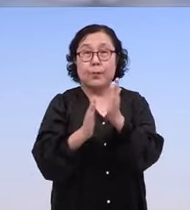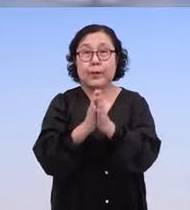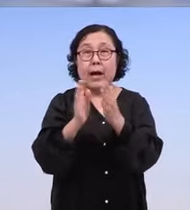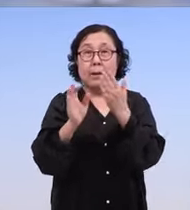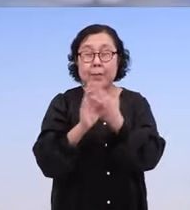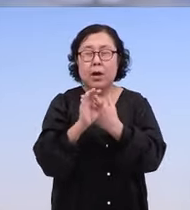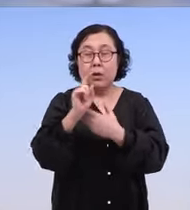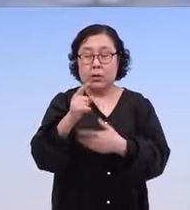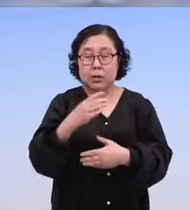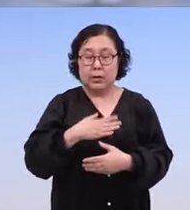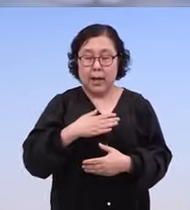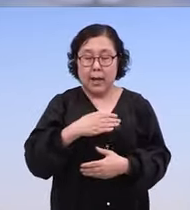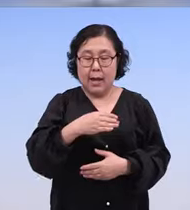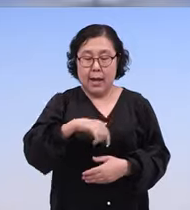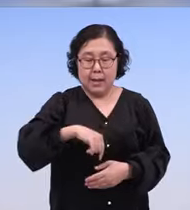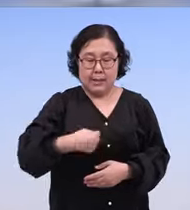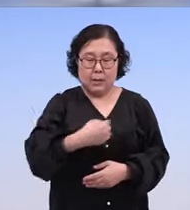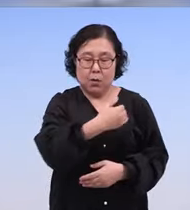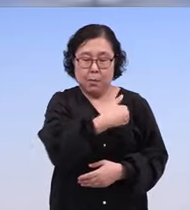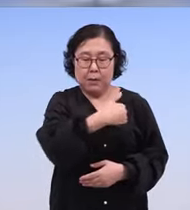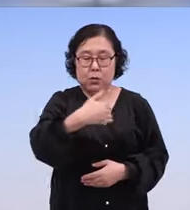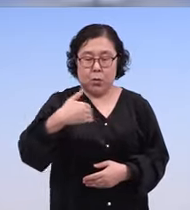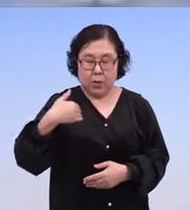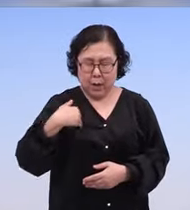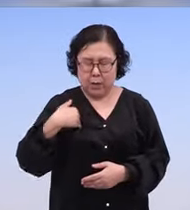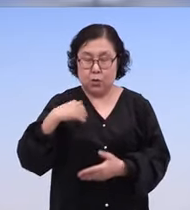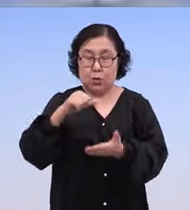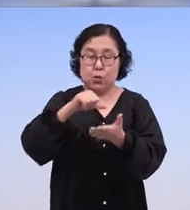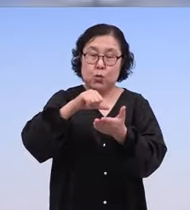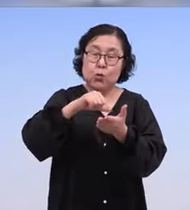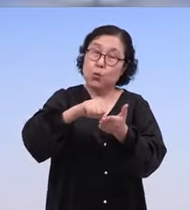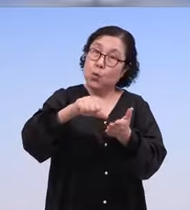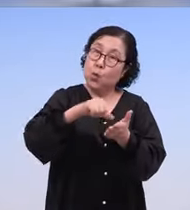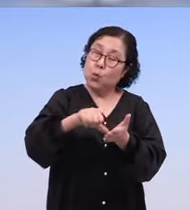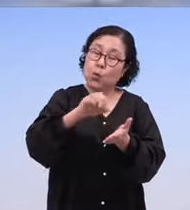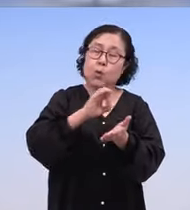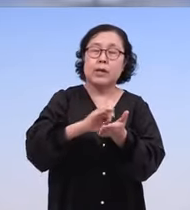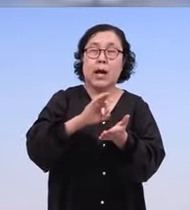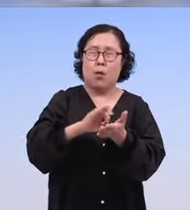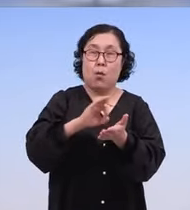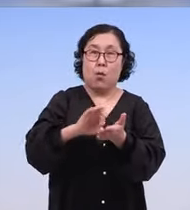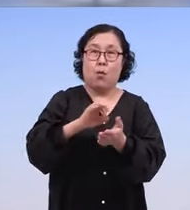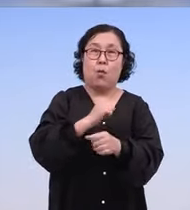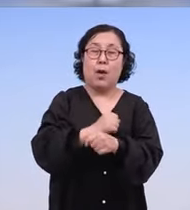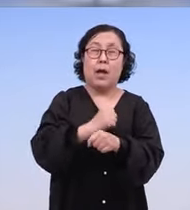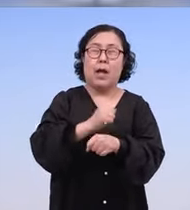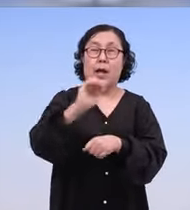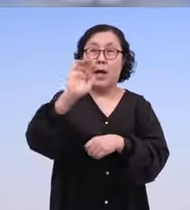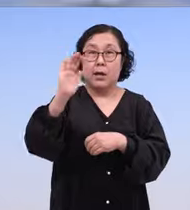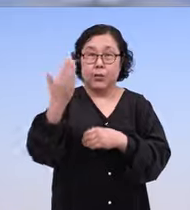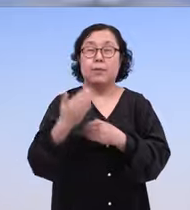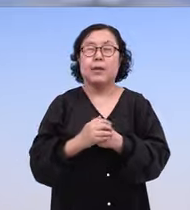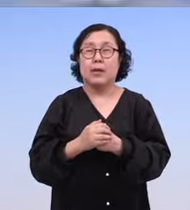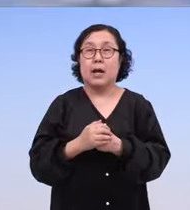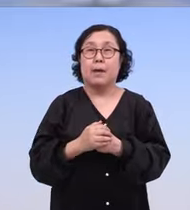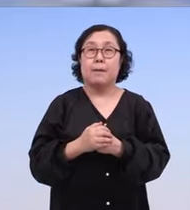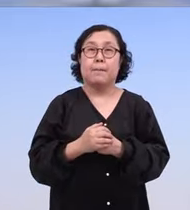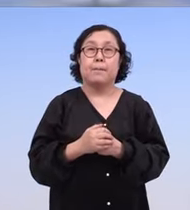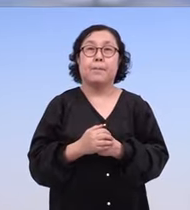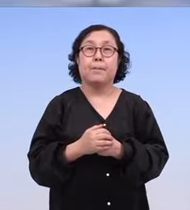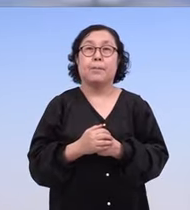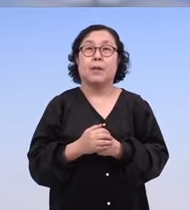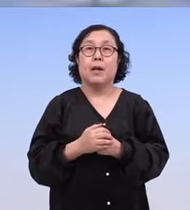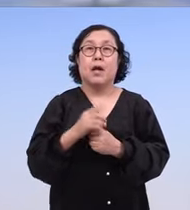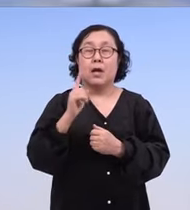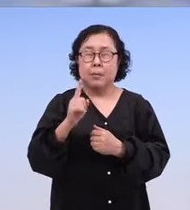없다면 그거를 내 자족의 도구로 사용해 버려라. 그걸 기어이 내가 자족을 연습하는